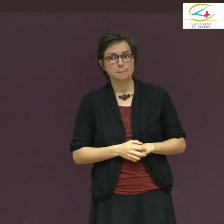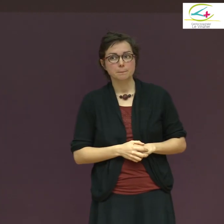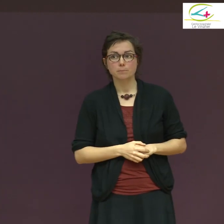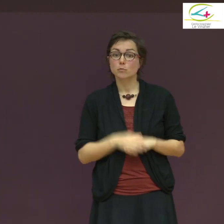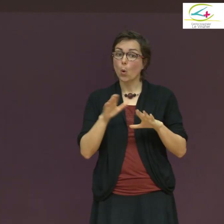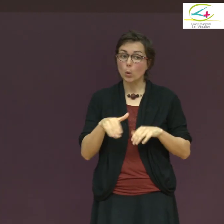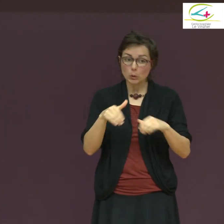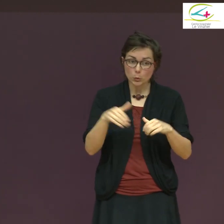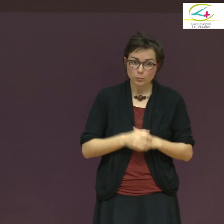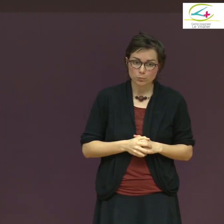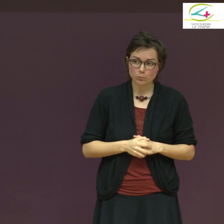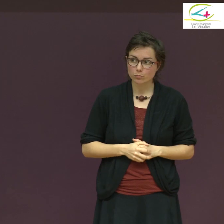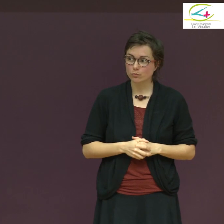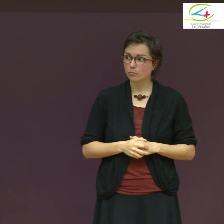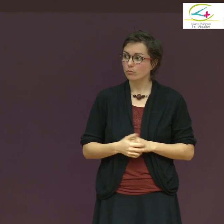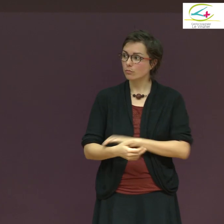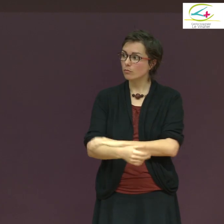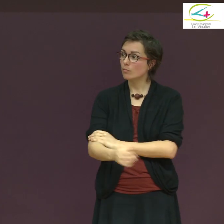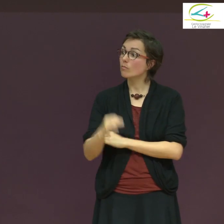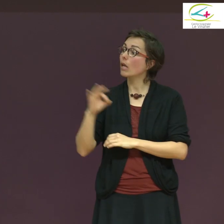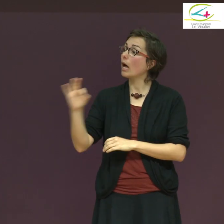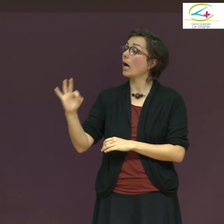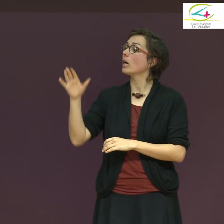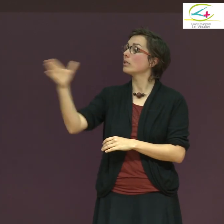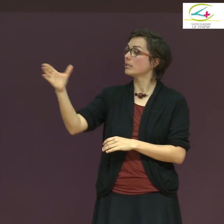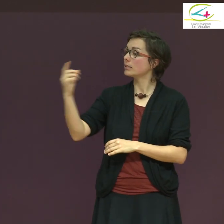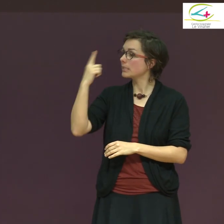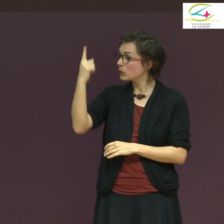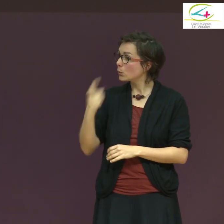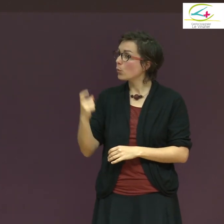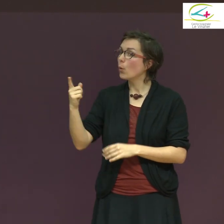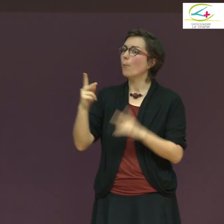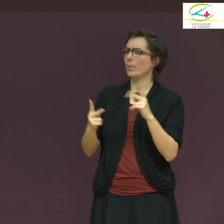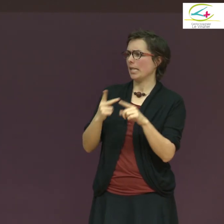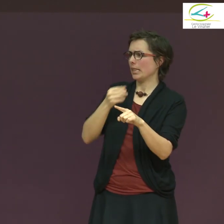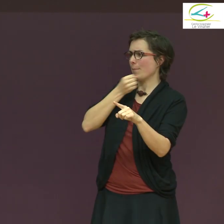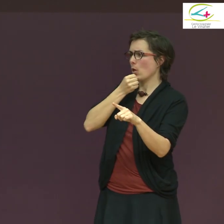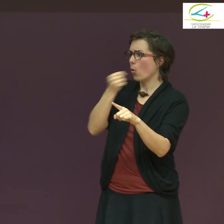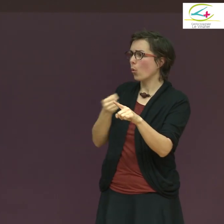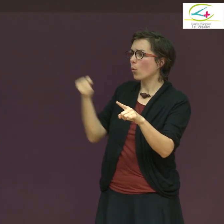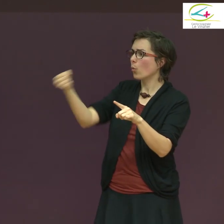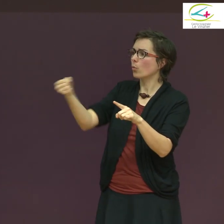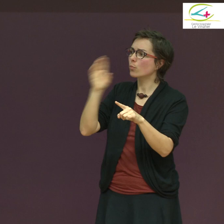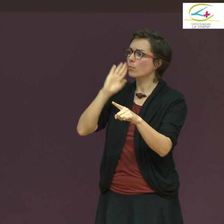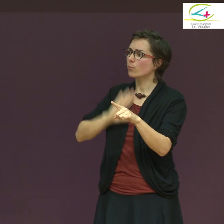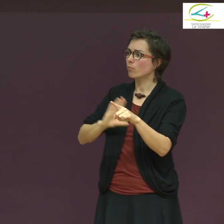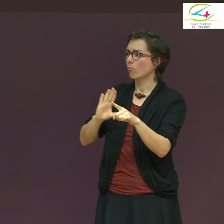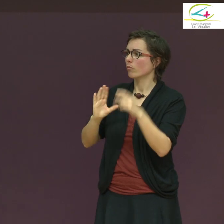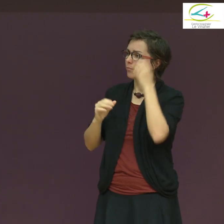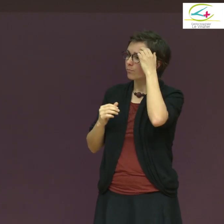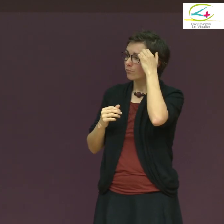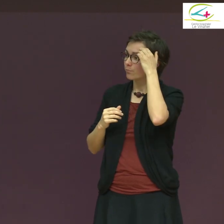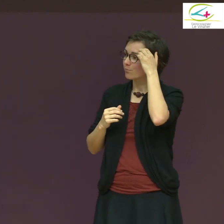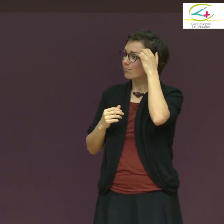On continue ? Ah oui, on continue. Il y a une question là-bas. Ah, allez-y. Je vais peut-être vous passer le micro, que je... Ça peut être aussi.